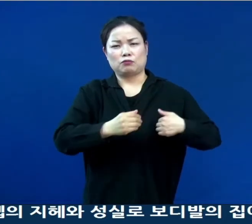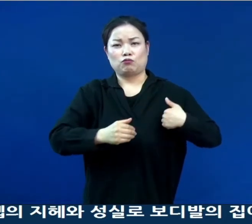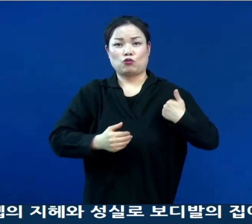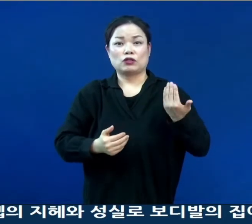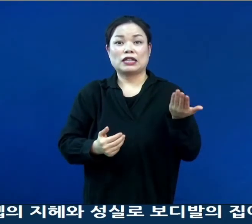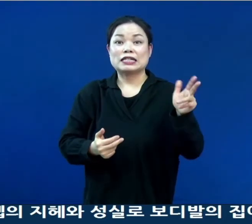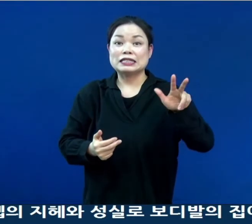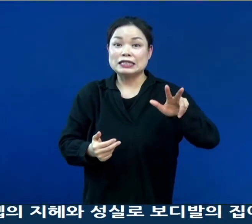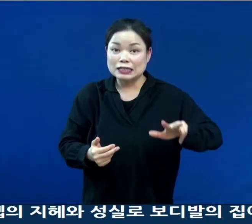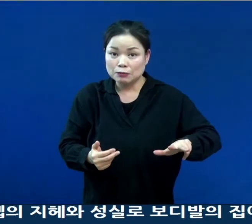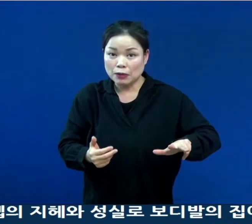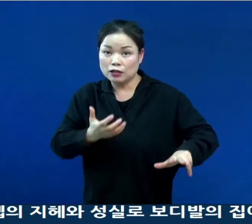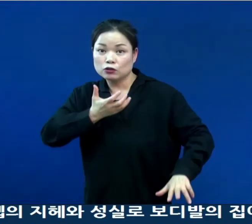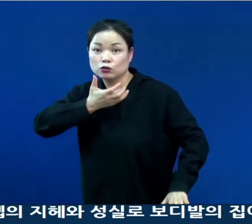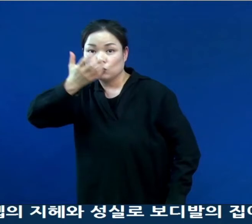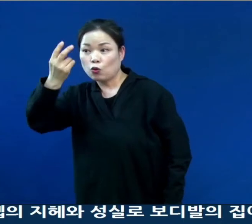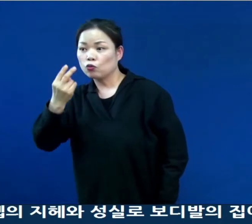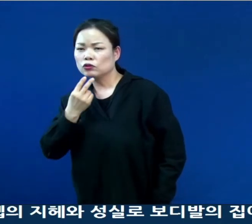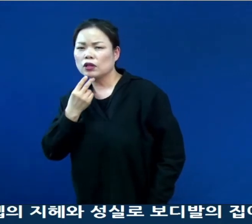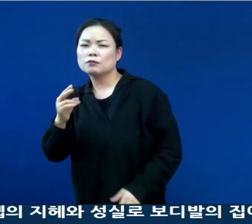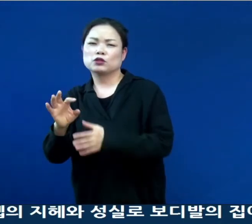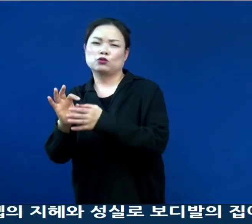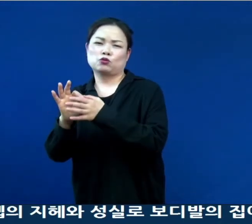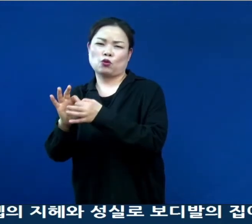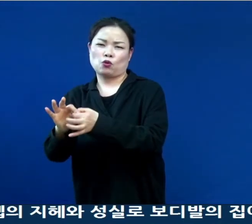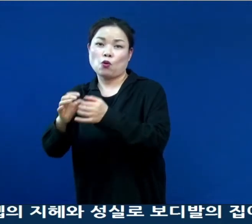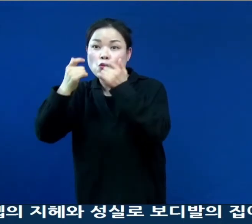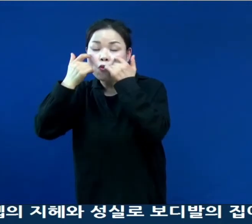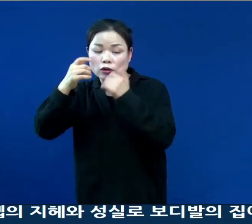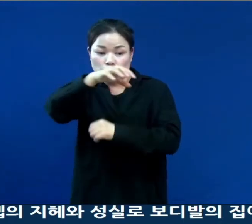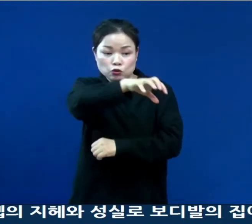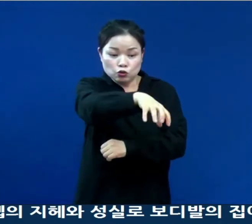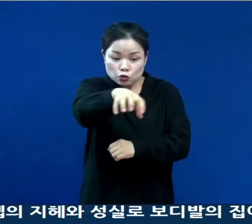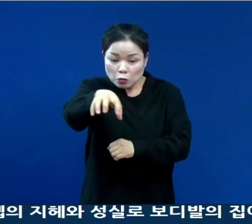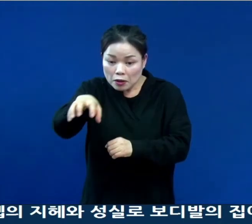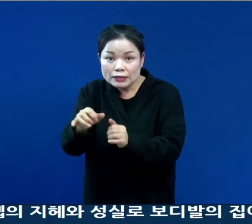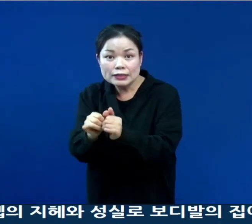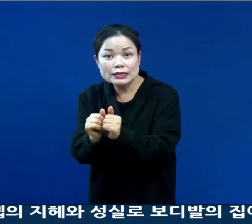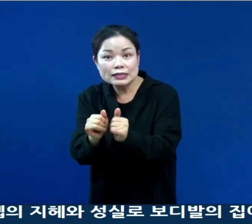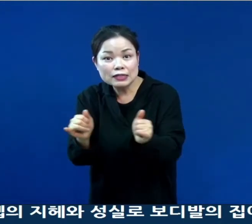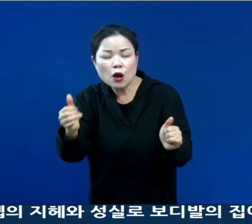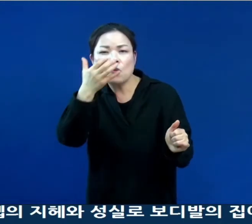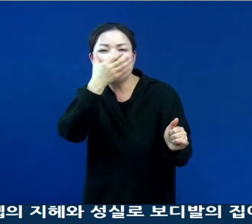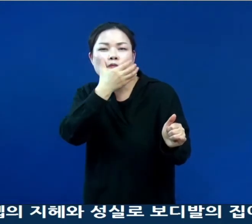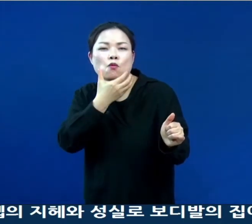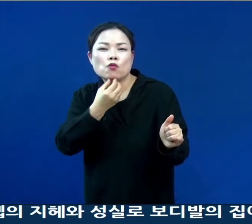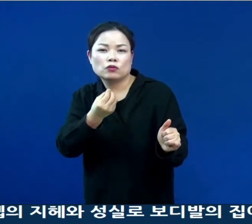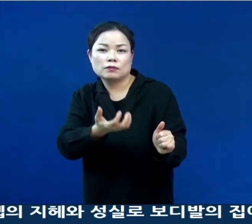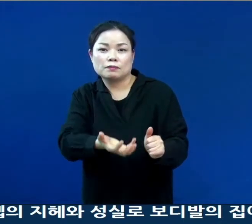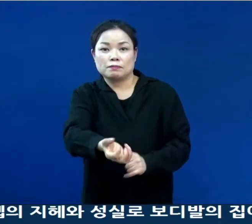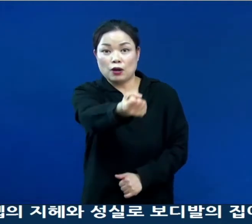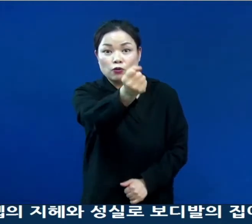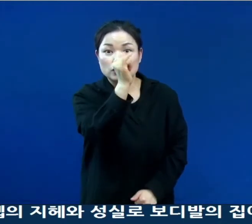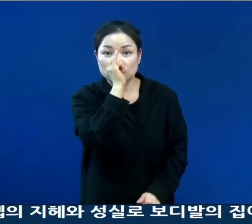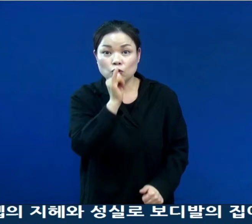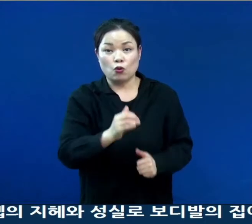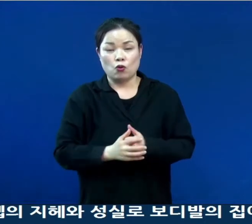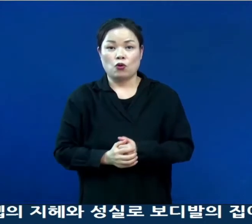없지만 요셉을 통해서 확실한 것은 주변에 있는 사람들이 복을 받고 있다는